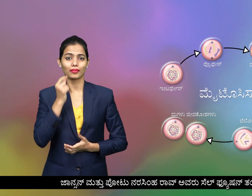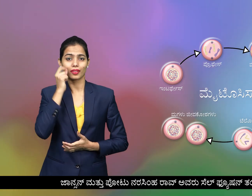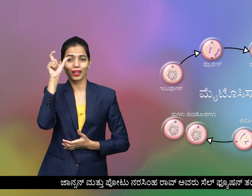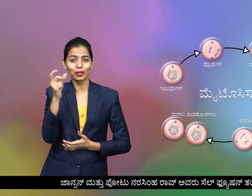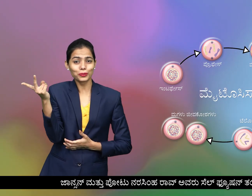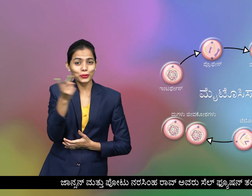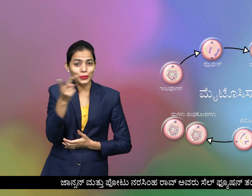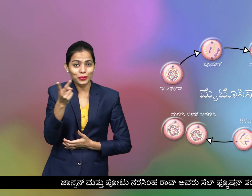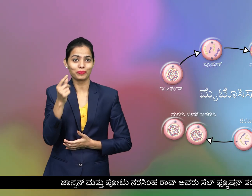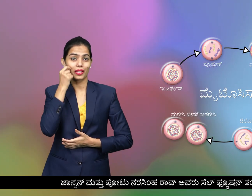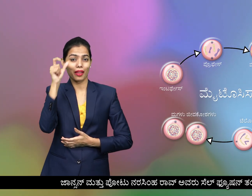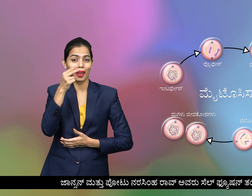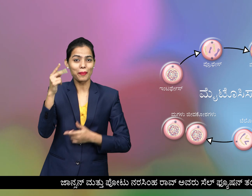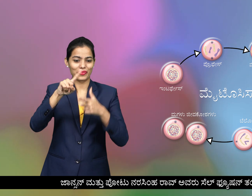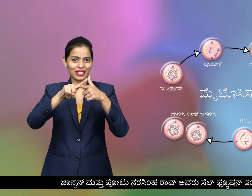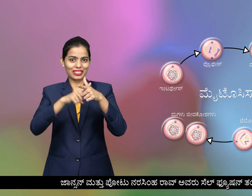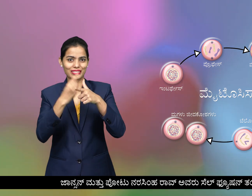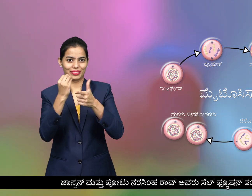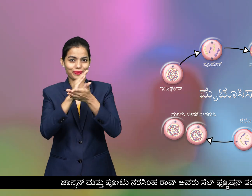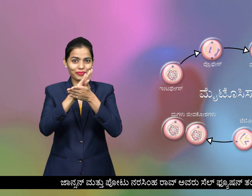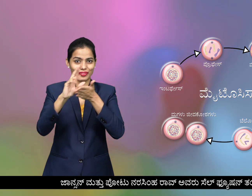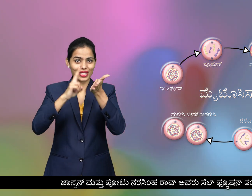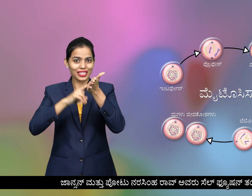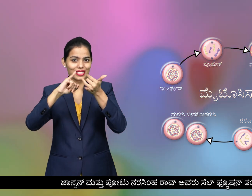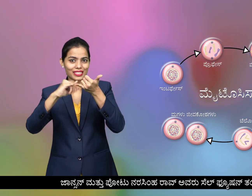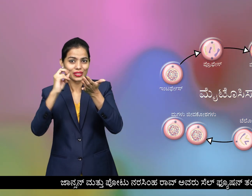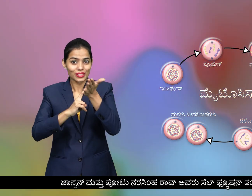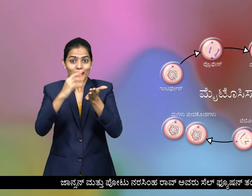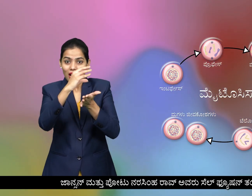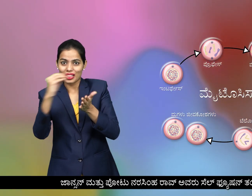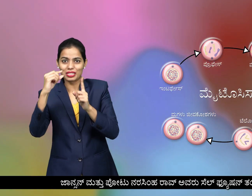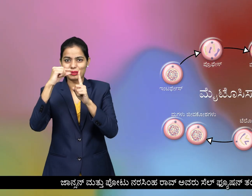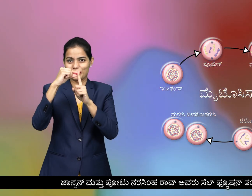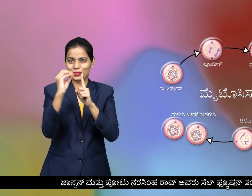ಜಾನ್ಸನ್ ಮತ್ತು ಪೋಟು ನರಸಿಂಹರಾವ್ ಅವರು ಸೆಲ್ಫ್ ಓಷನ್ ತಂತ್ರದೊಂದಿಗೆ